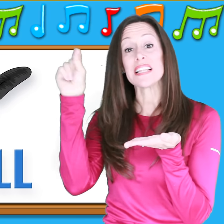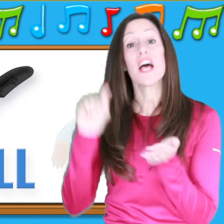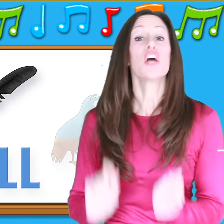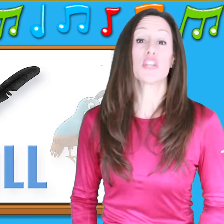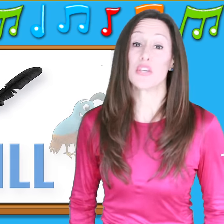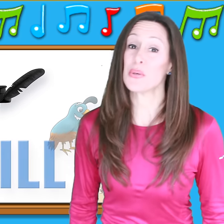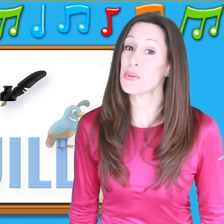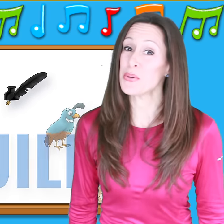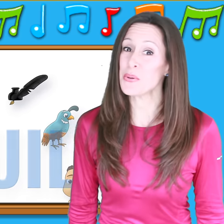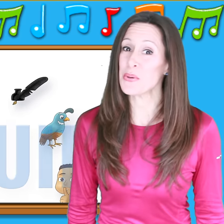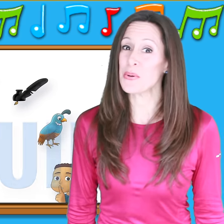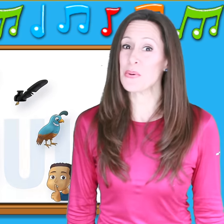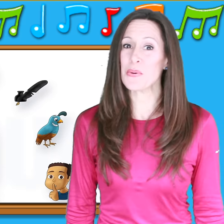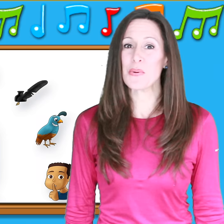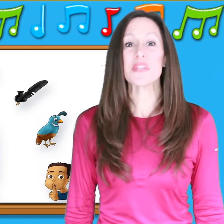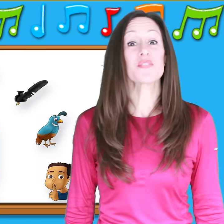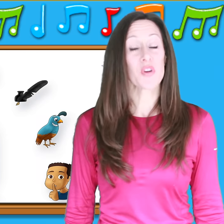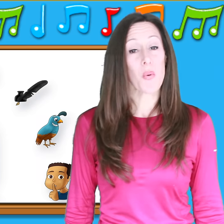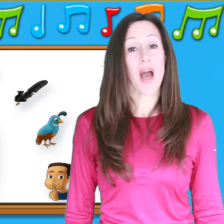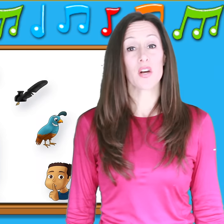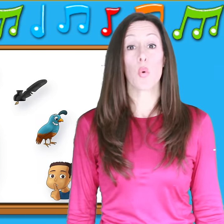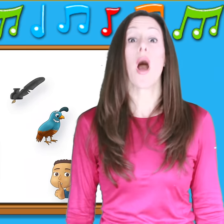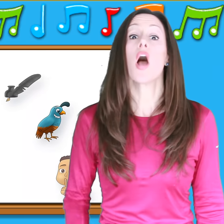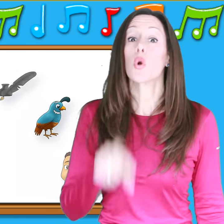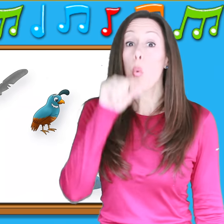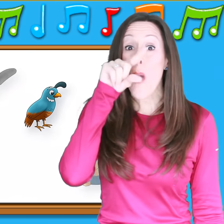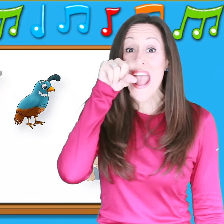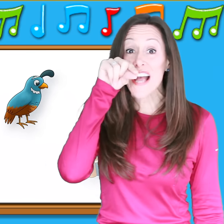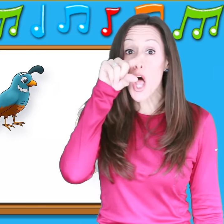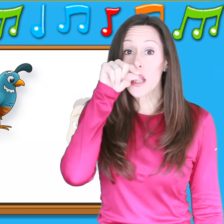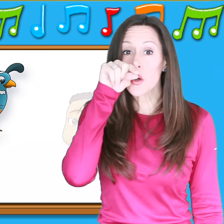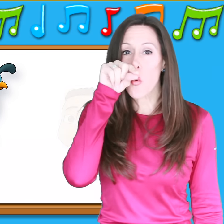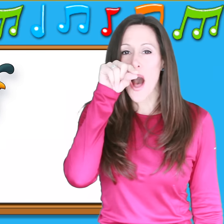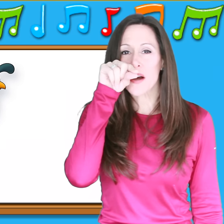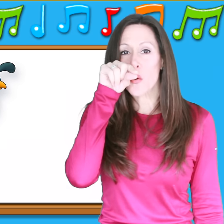Q is for qua, qua, quail, qua, qua,